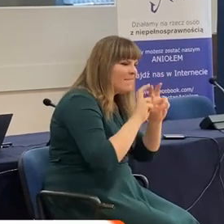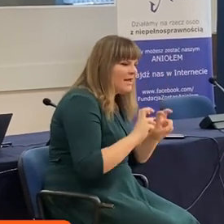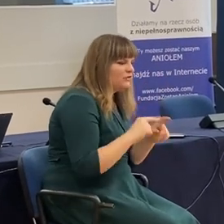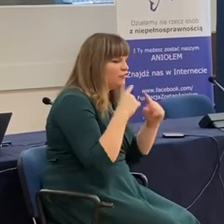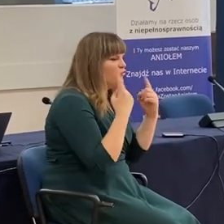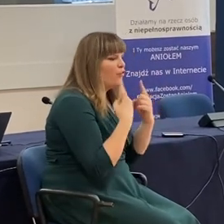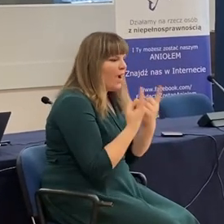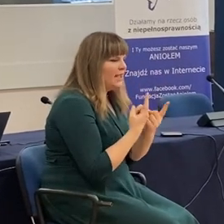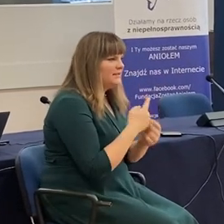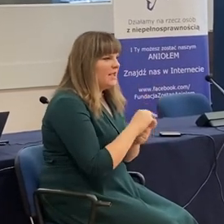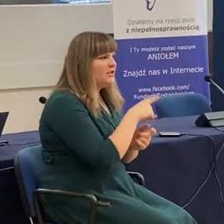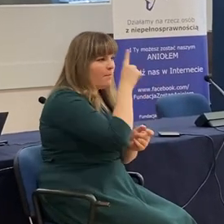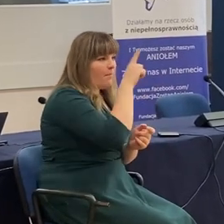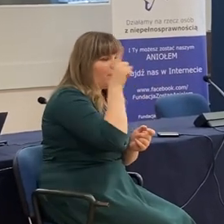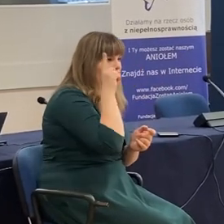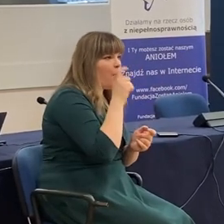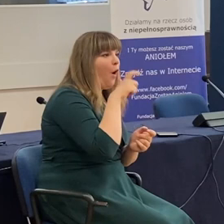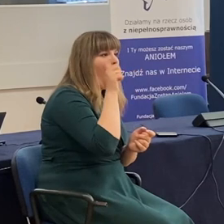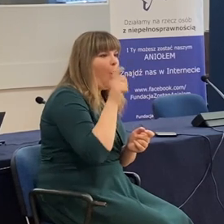z o.o